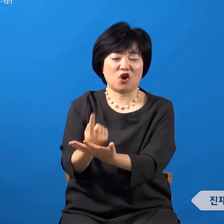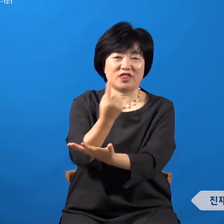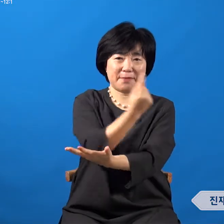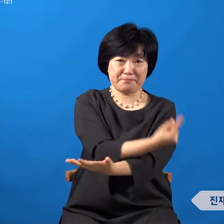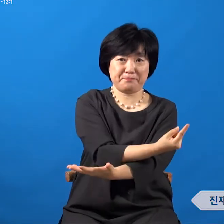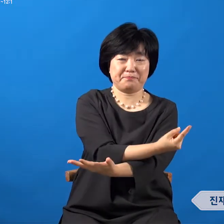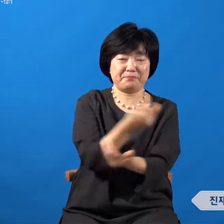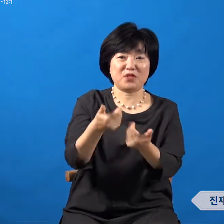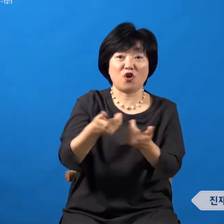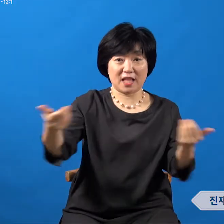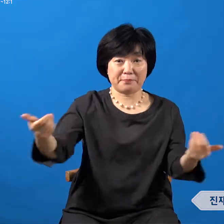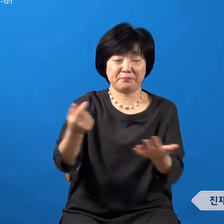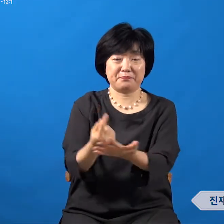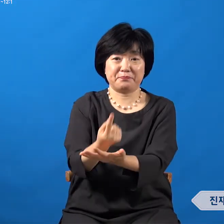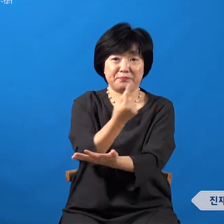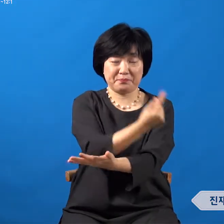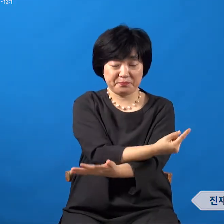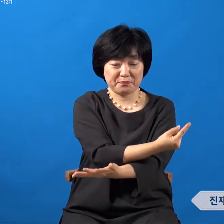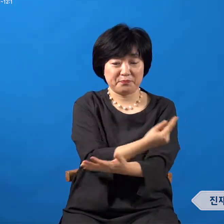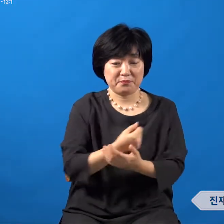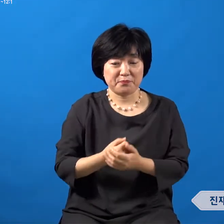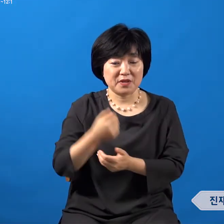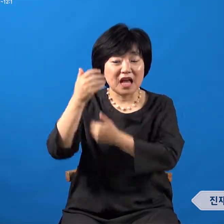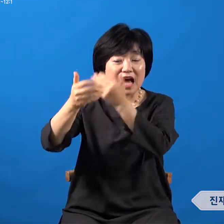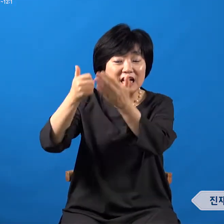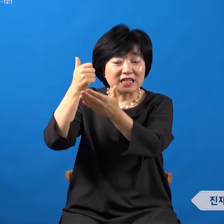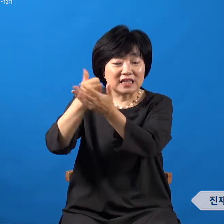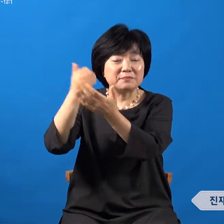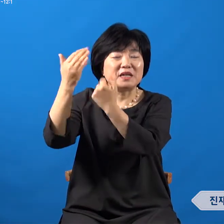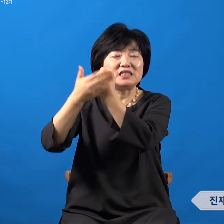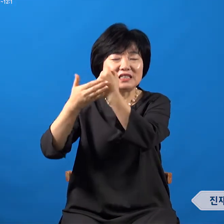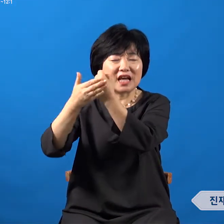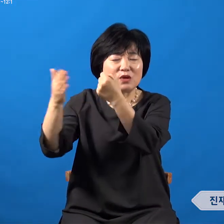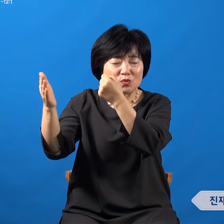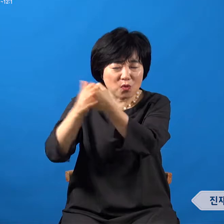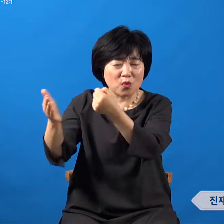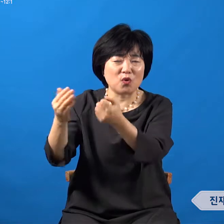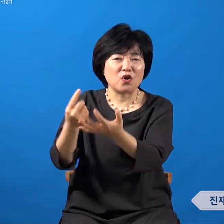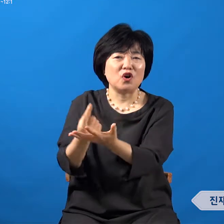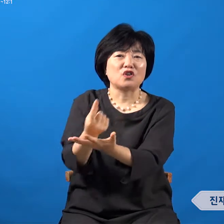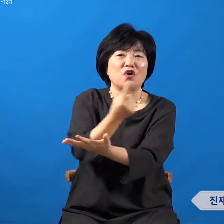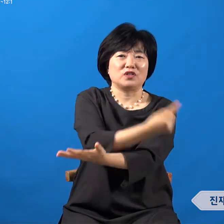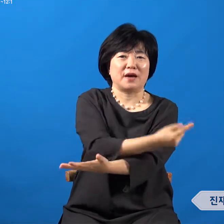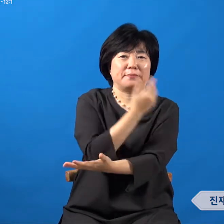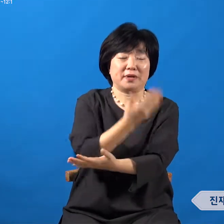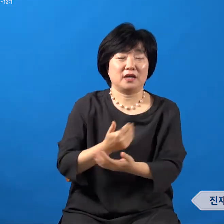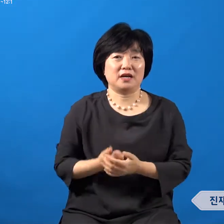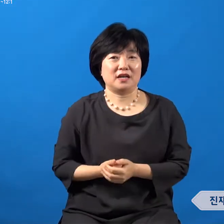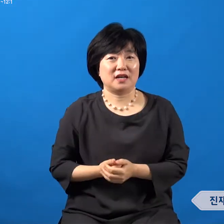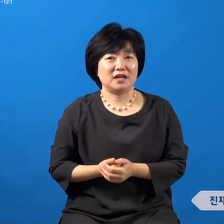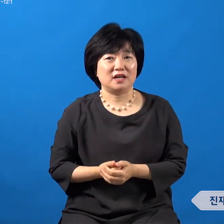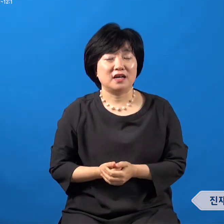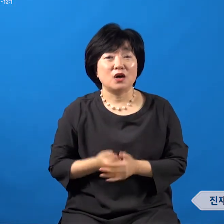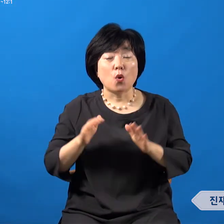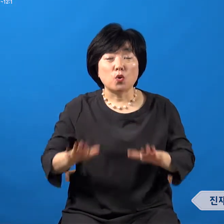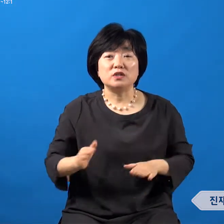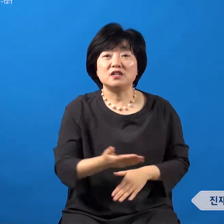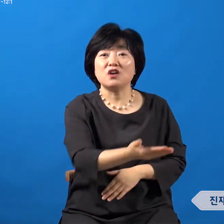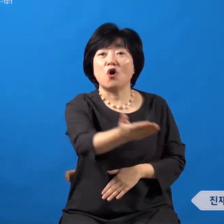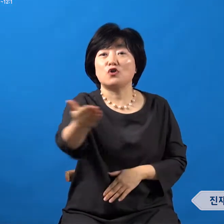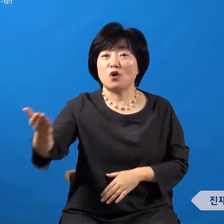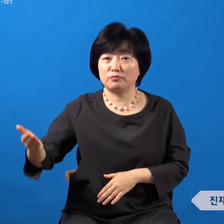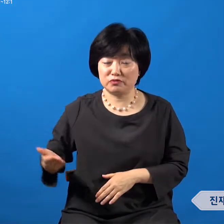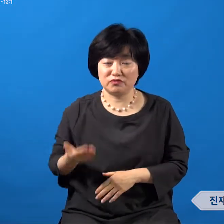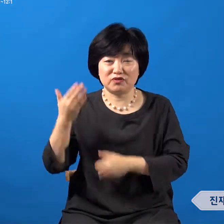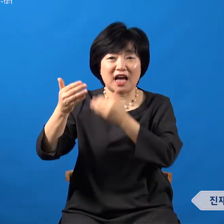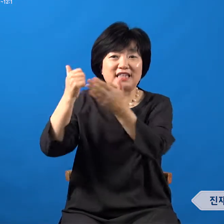떠남입니다. 떠남은 하나님의 은혜였습니다. 사랑하는 여러분, 오늘 하나님의